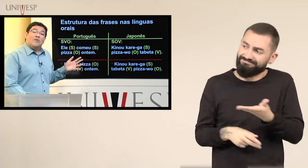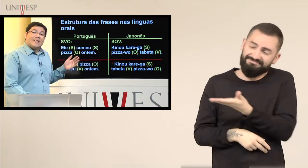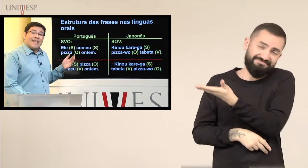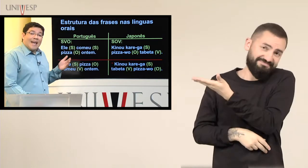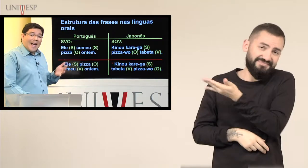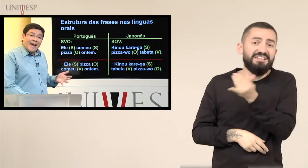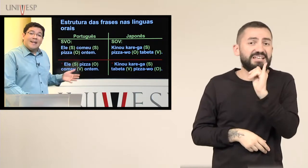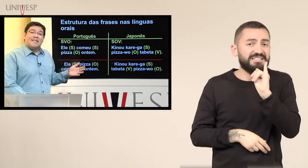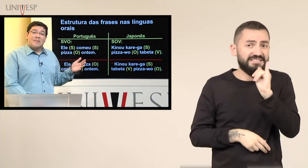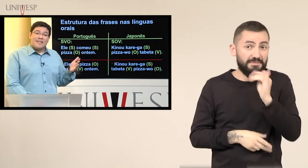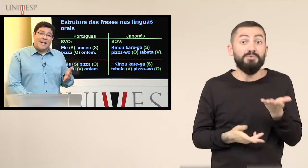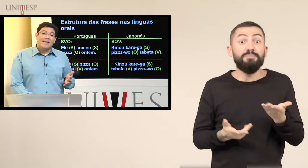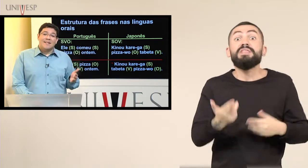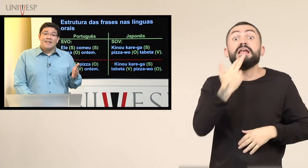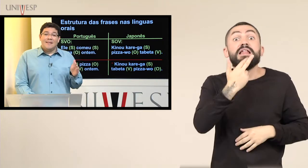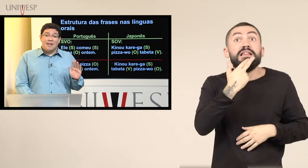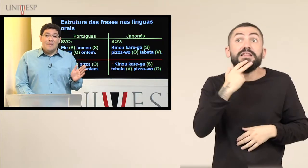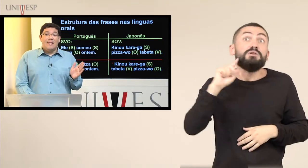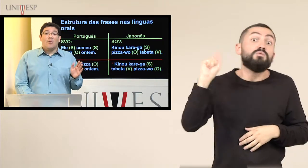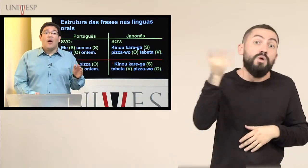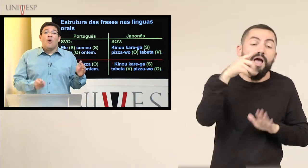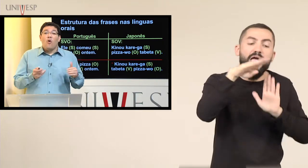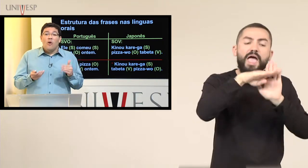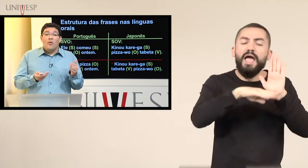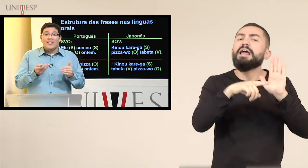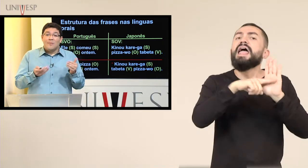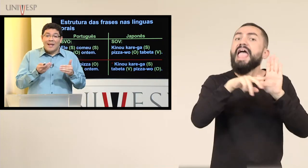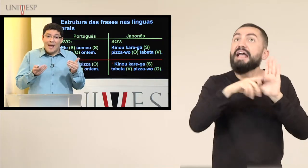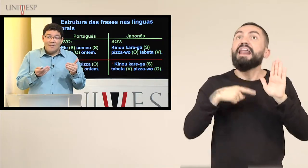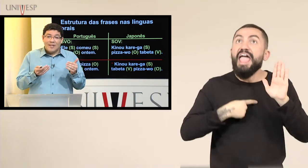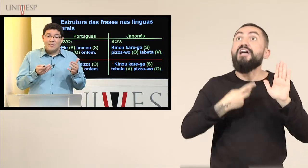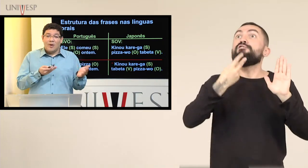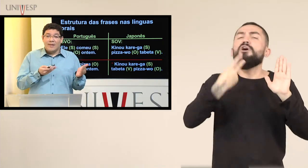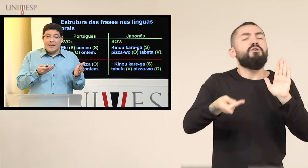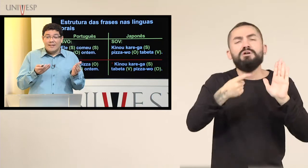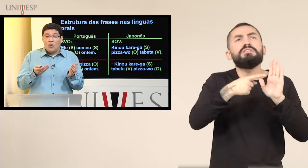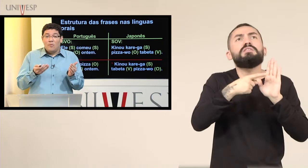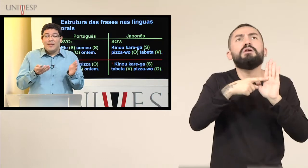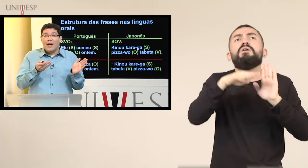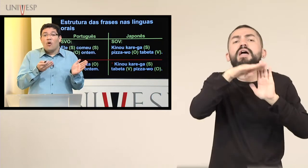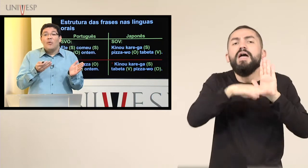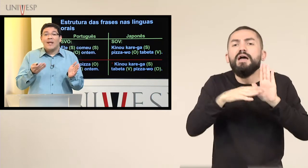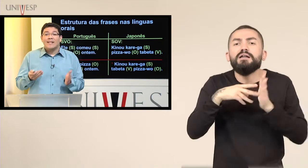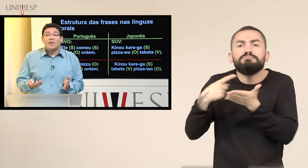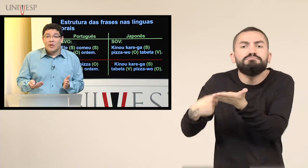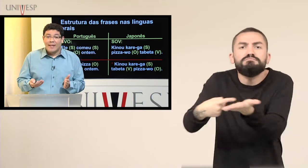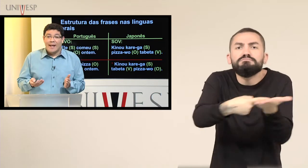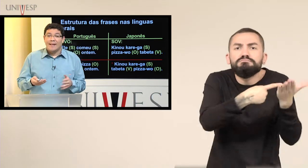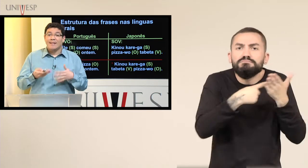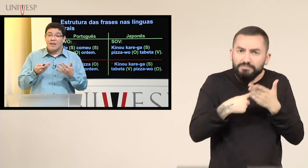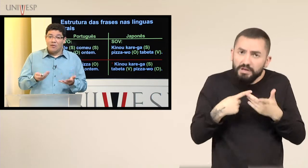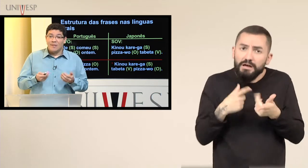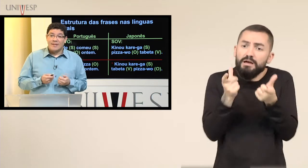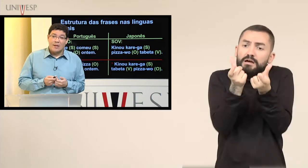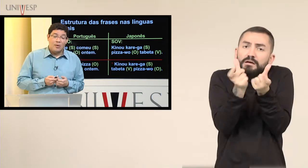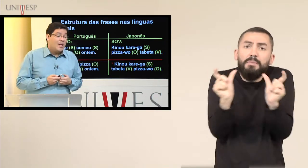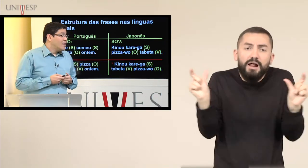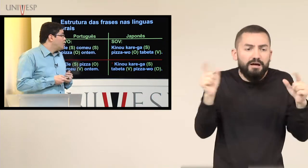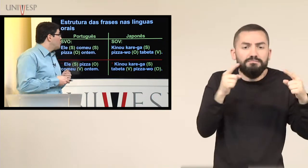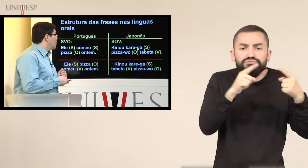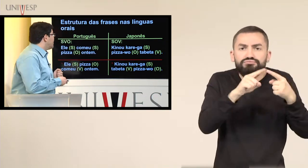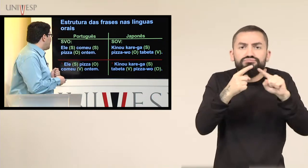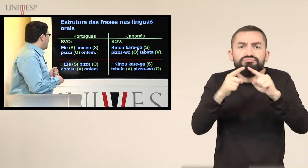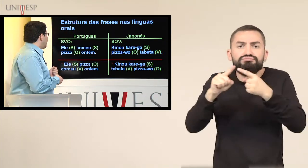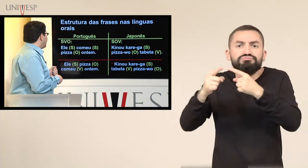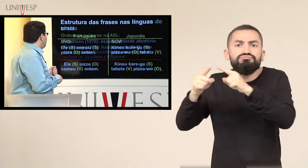as línguas têm regras abstratas que determinam como as palavras podem se combinar, como que elas são ordenadas na formação